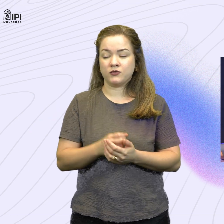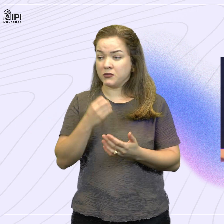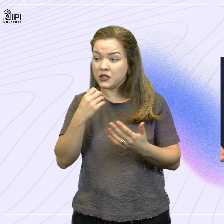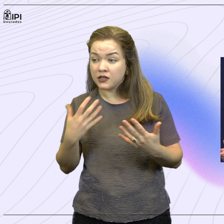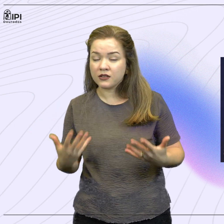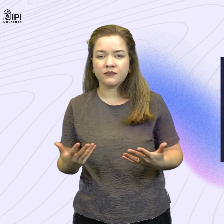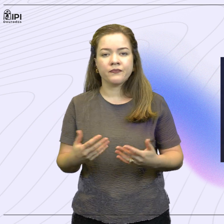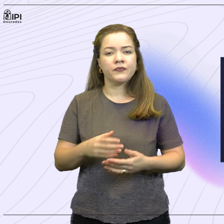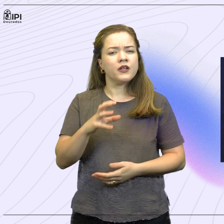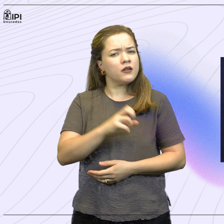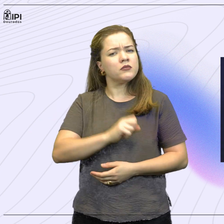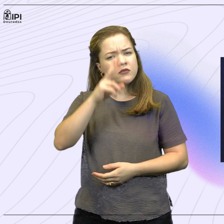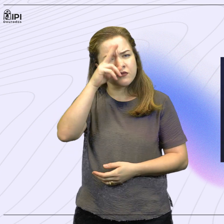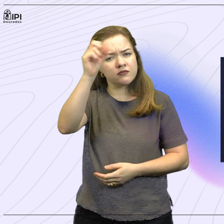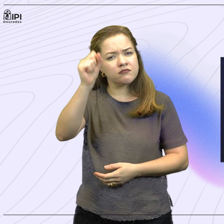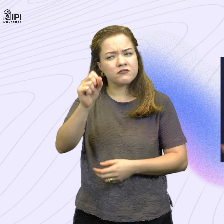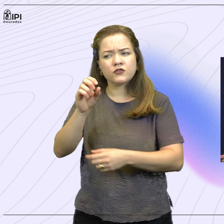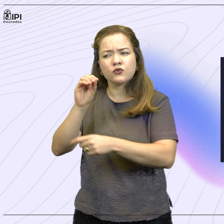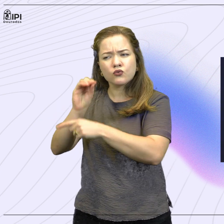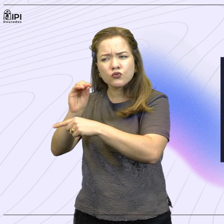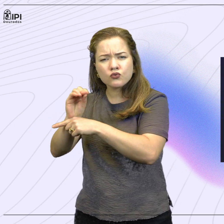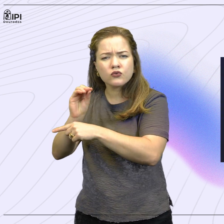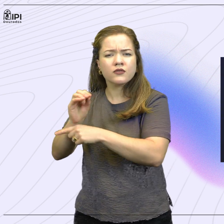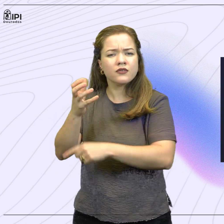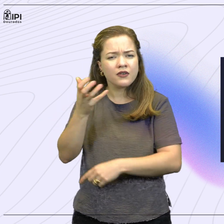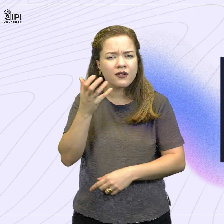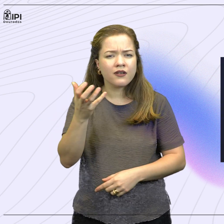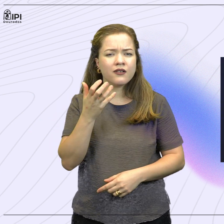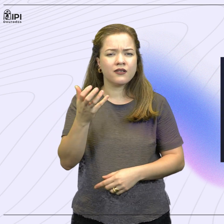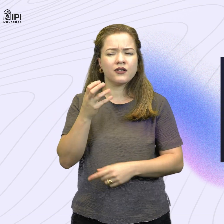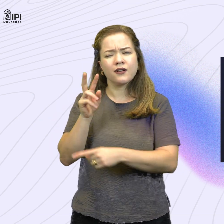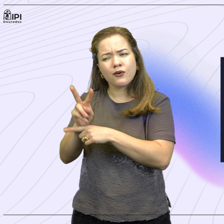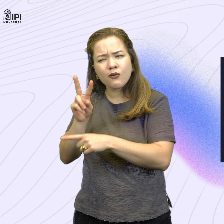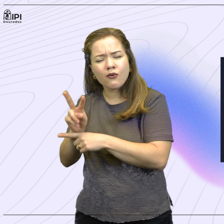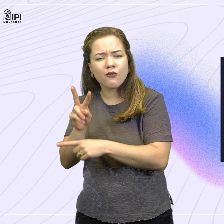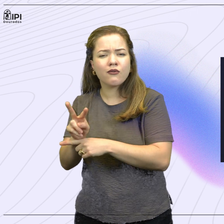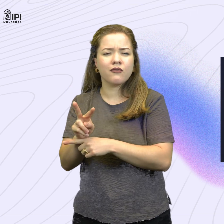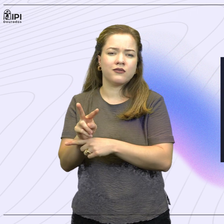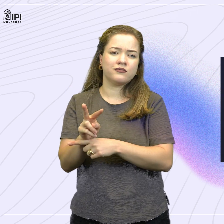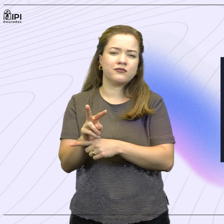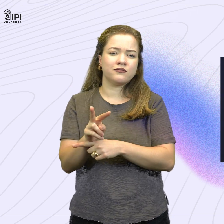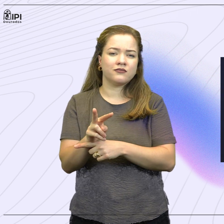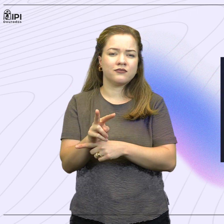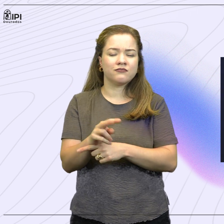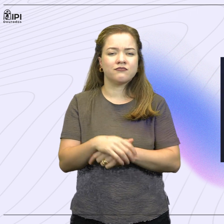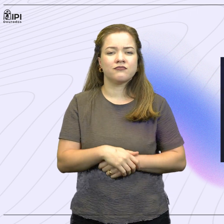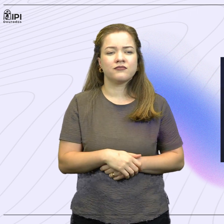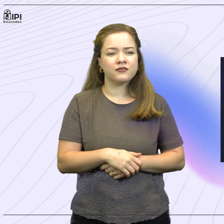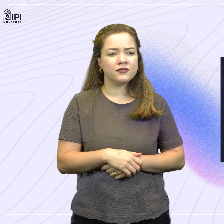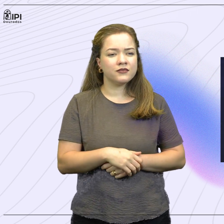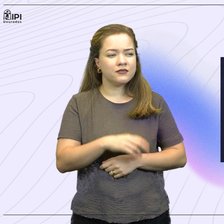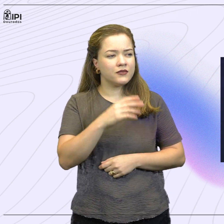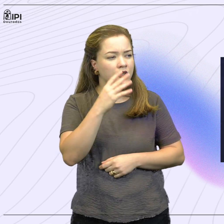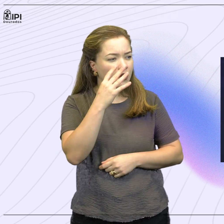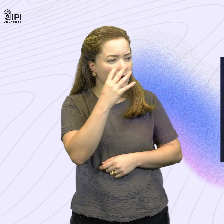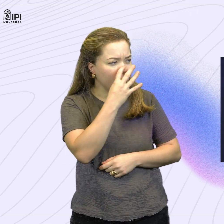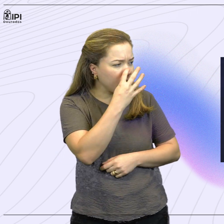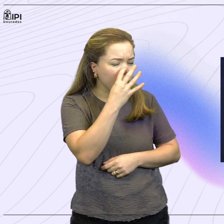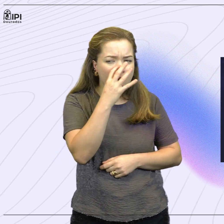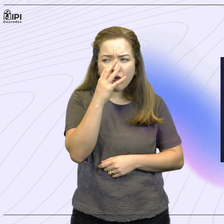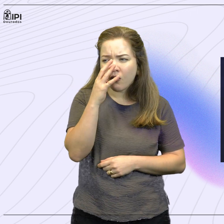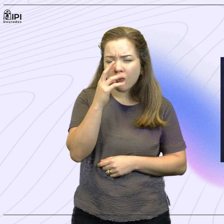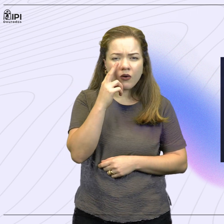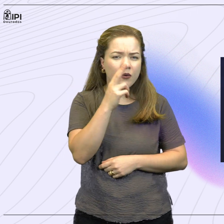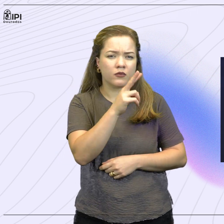quer cuidar. É esse amor que zela pelas pessoas. É esse amor de olhar para o que está ao nosso redor e podermos